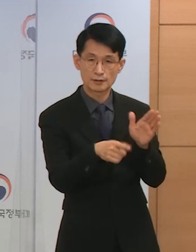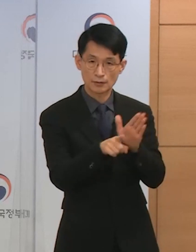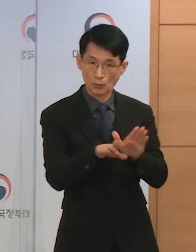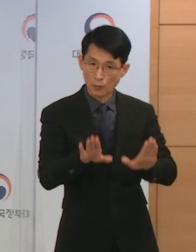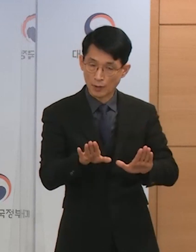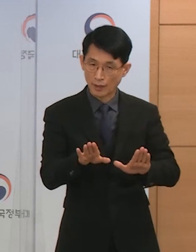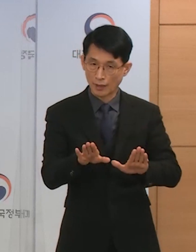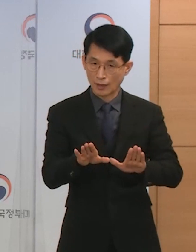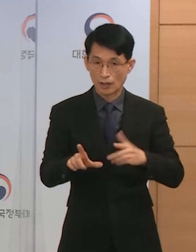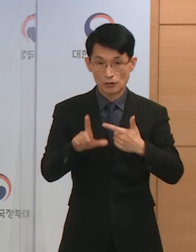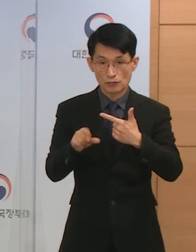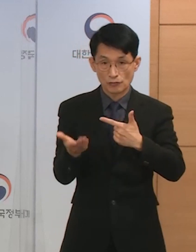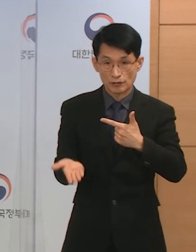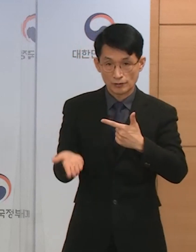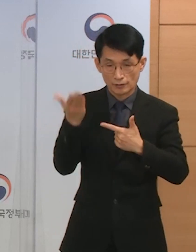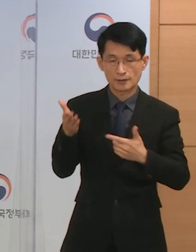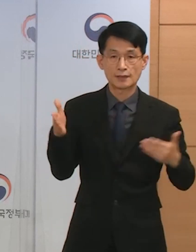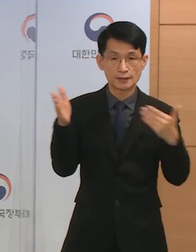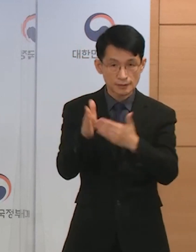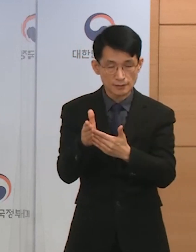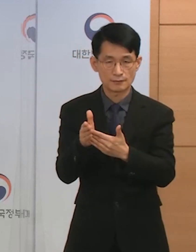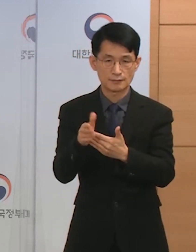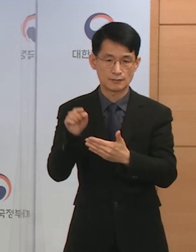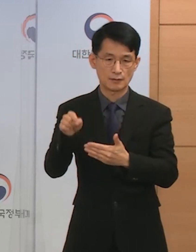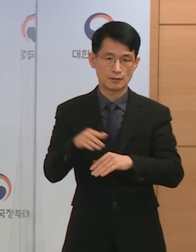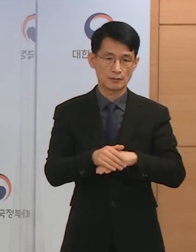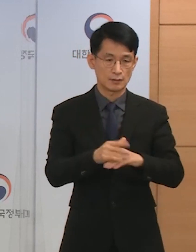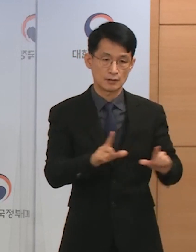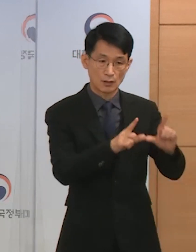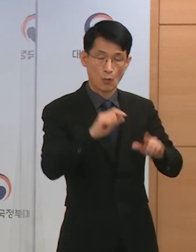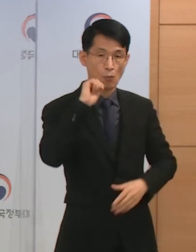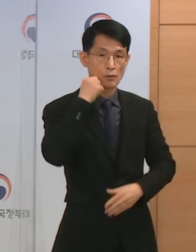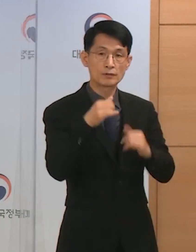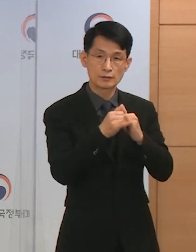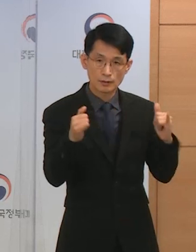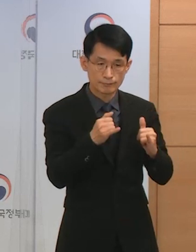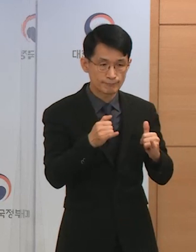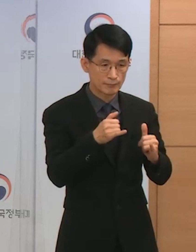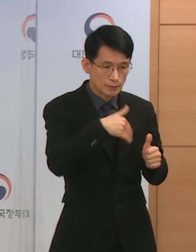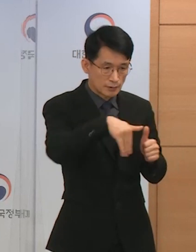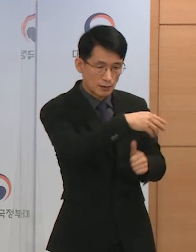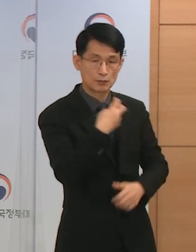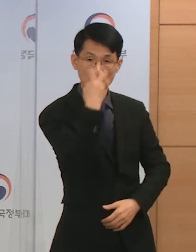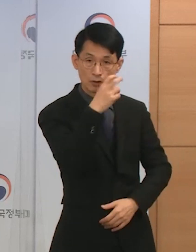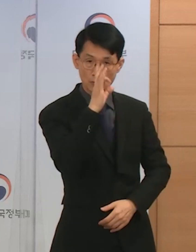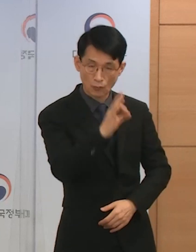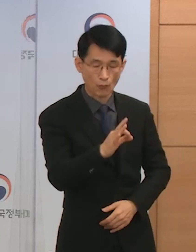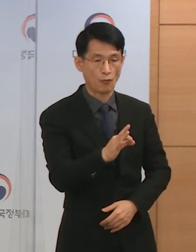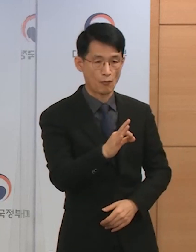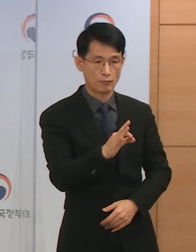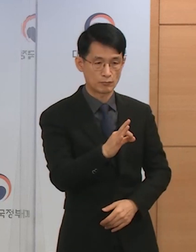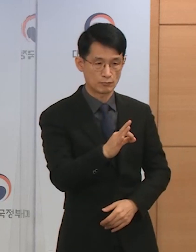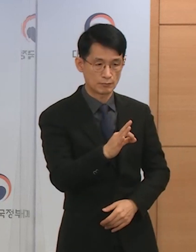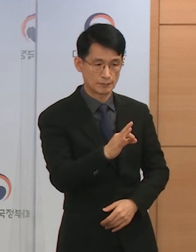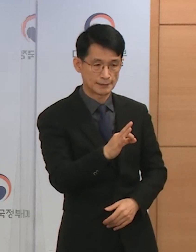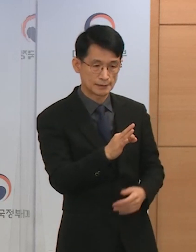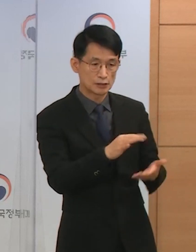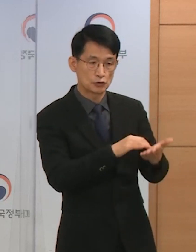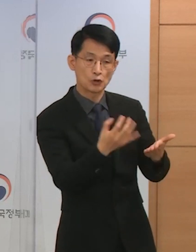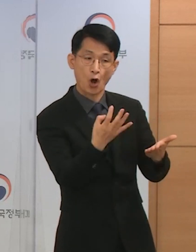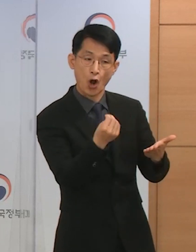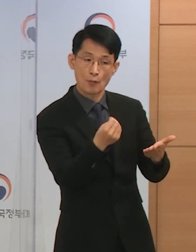올해 상반기까지 정기적인 주거 취약 가구에 대한 실태 조사 및 거주자 조사를